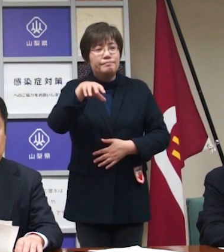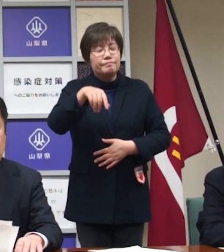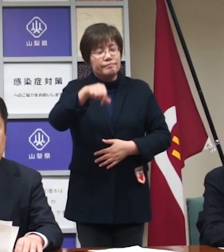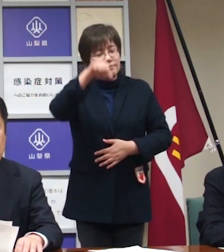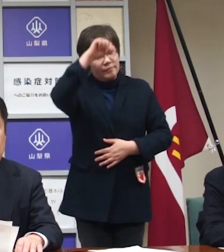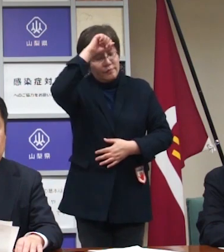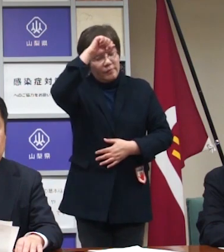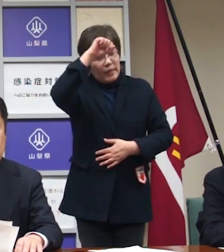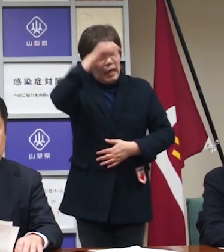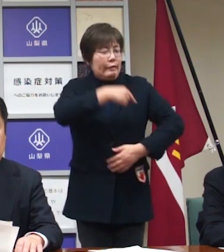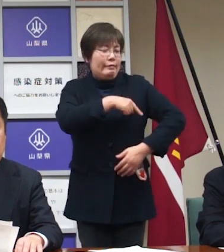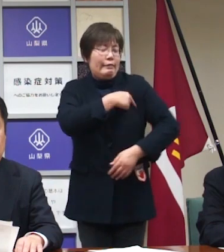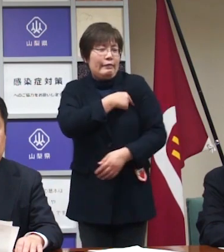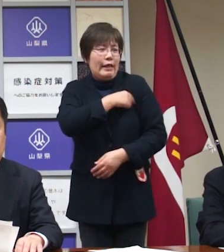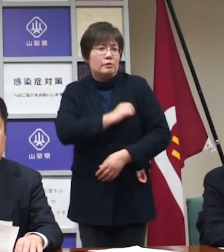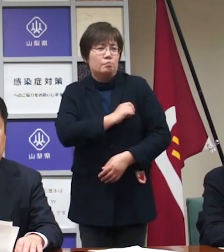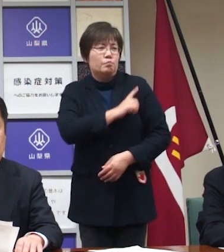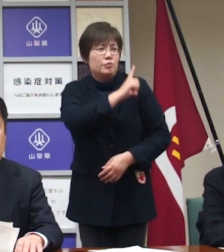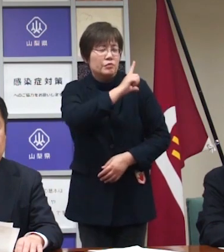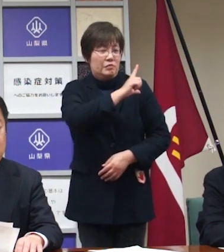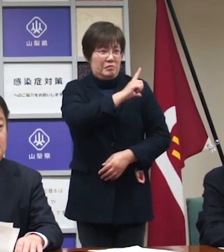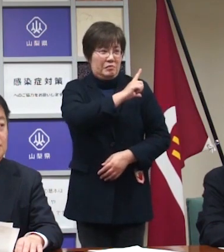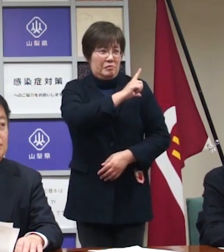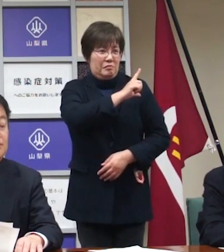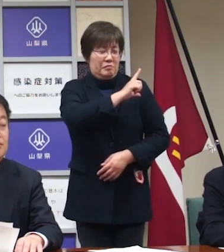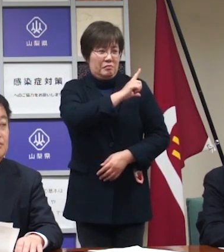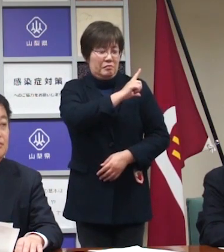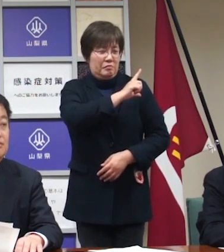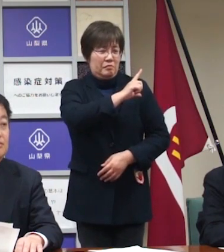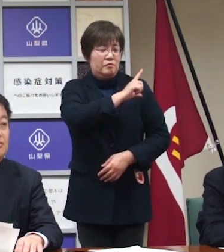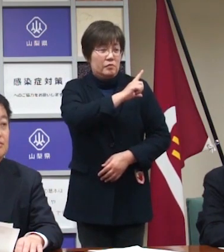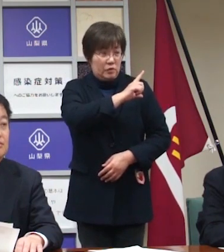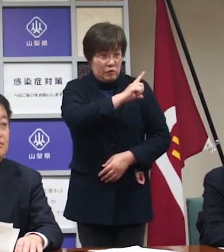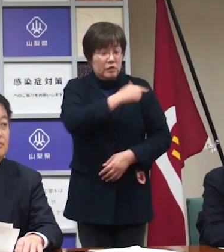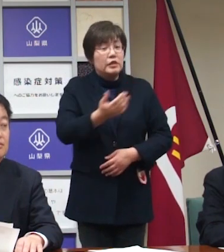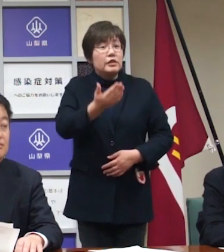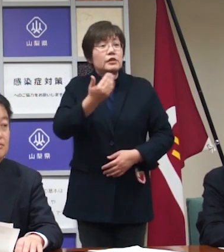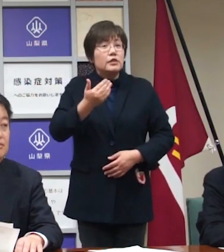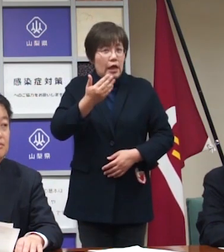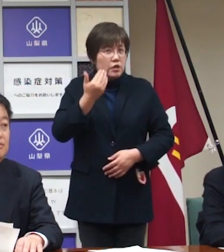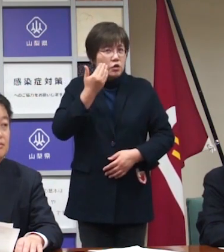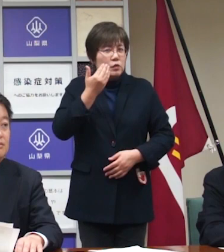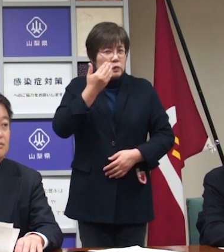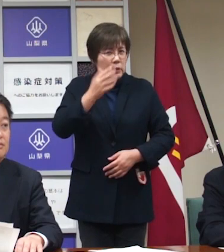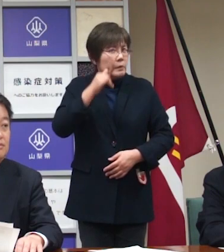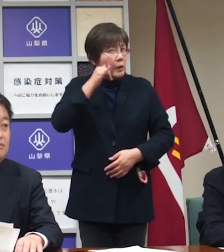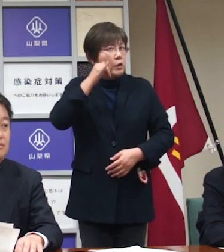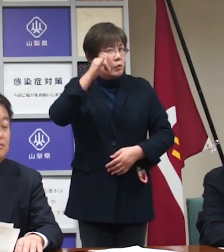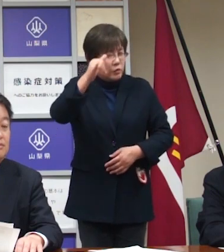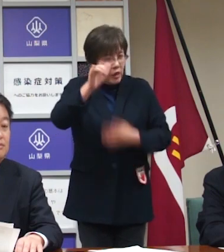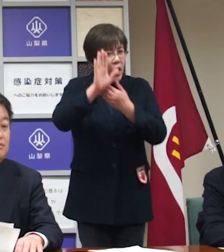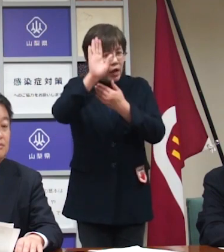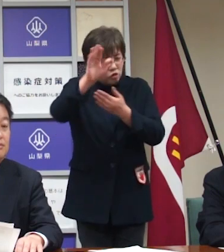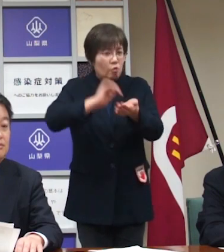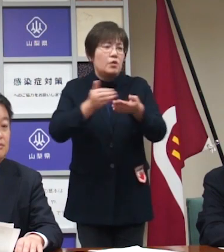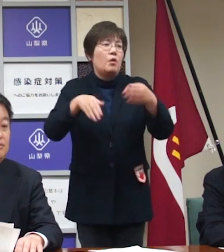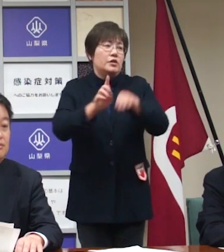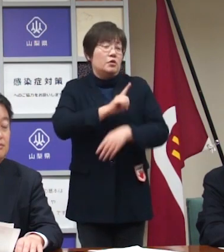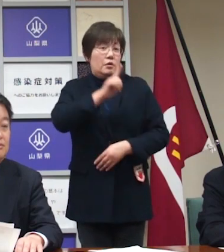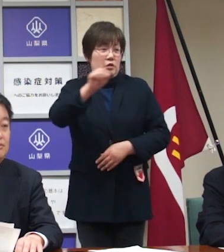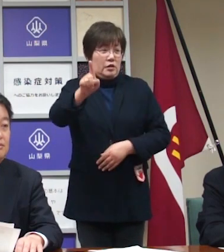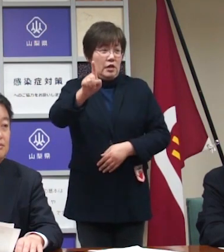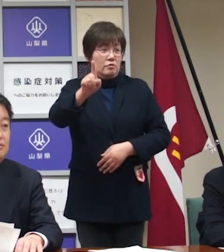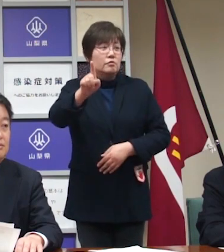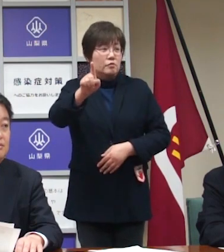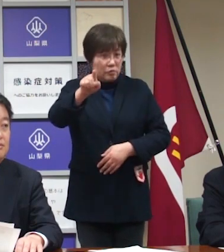だということで、事前に問い合わせをして受診をしたので、医療機関の